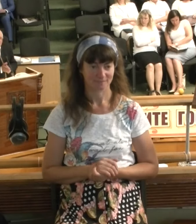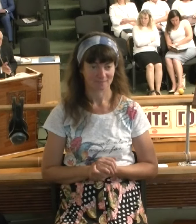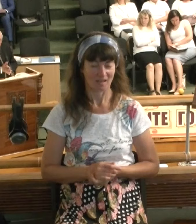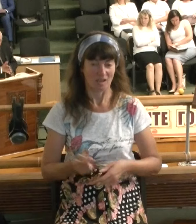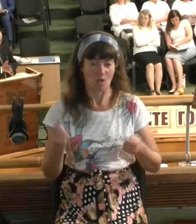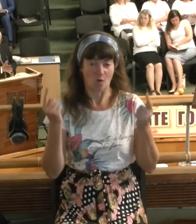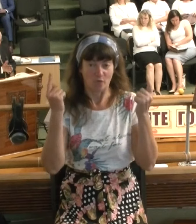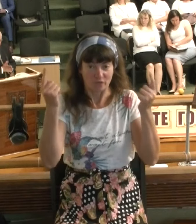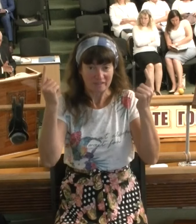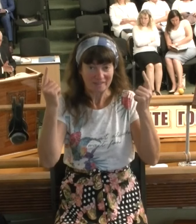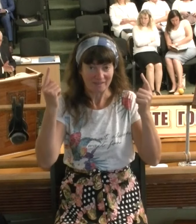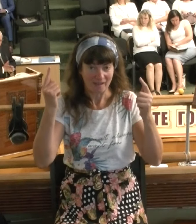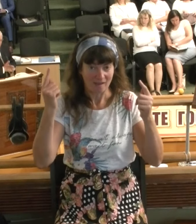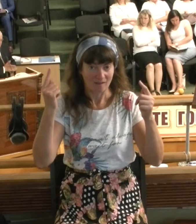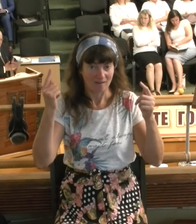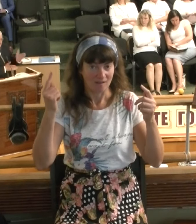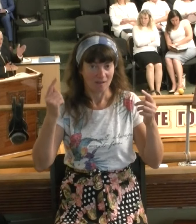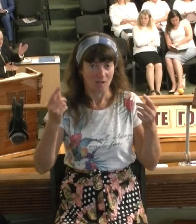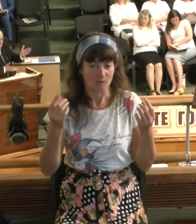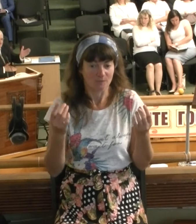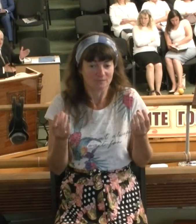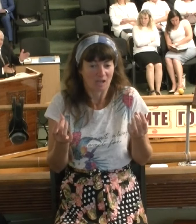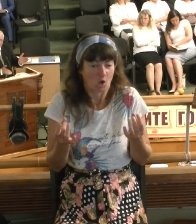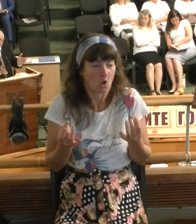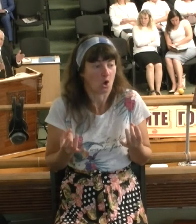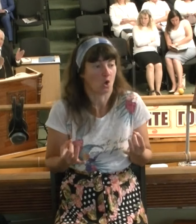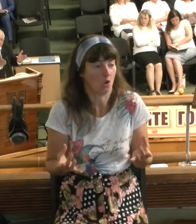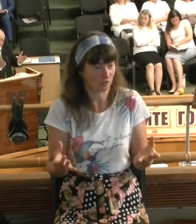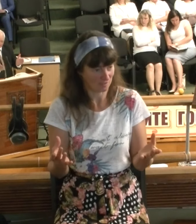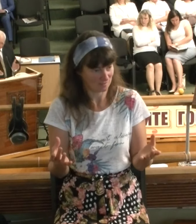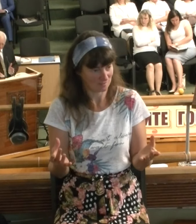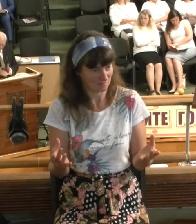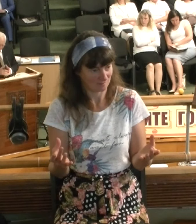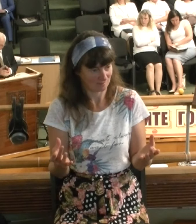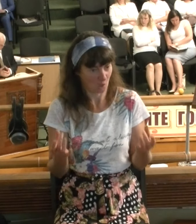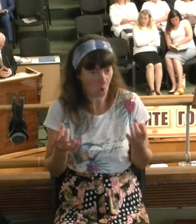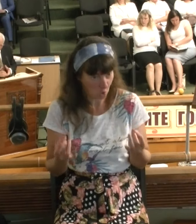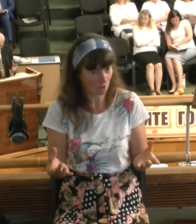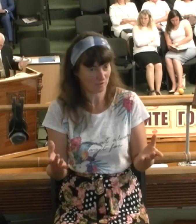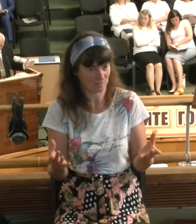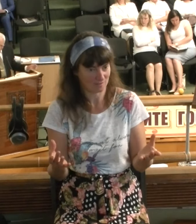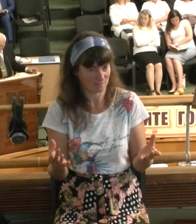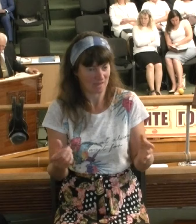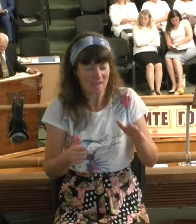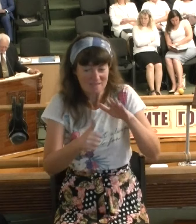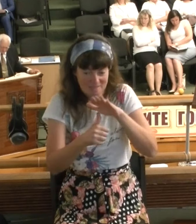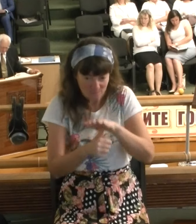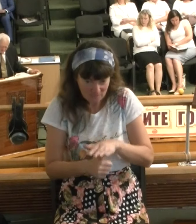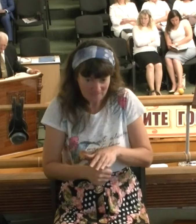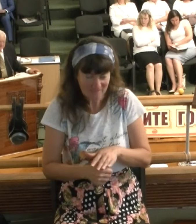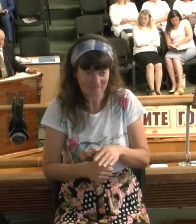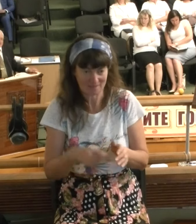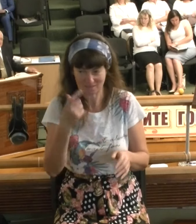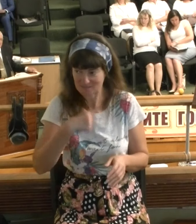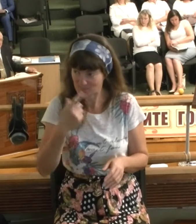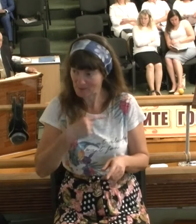великой кротости, потому что смирить себя, это быть кротким. Исаии 50 глава, 6